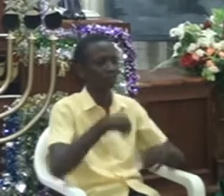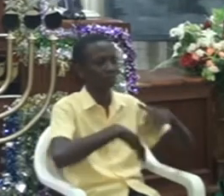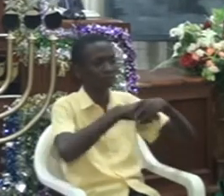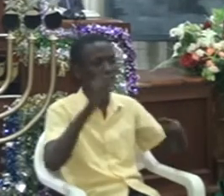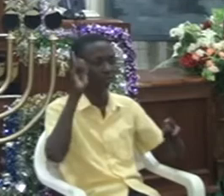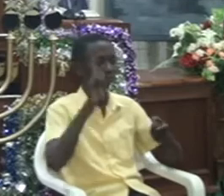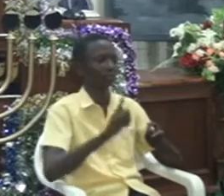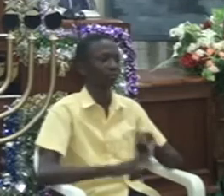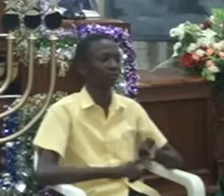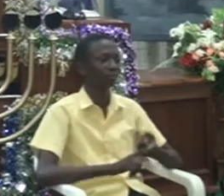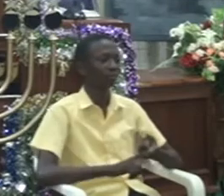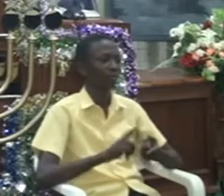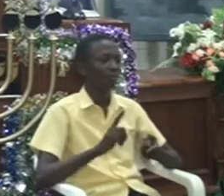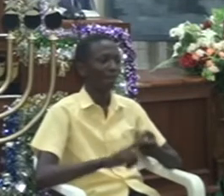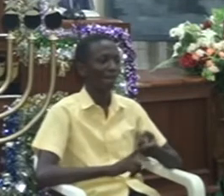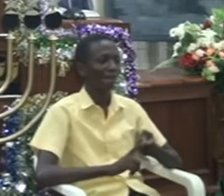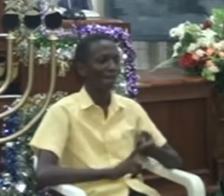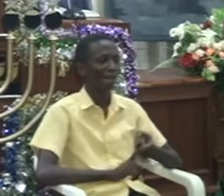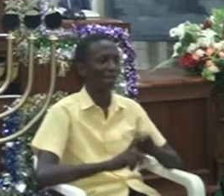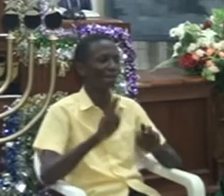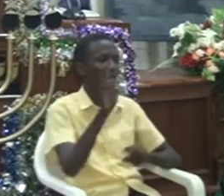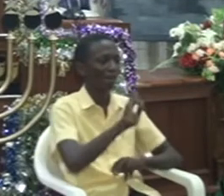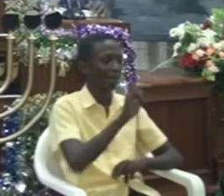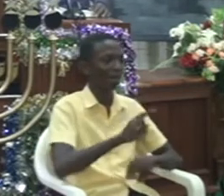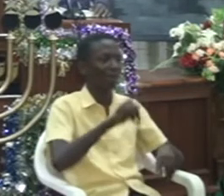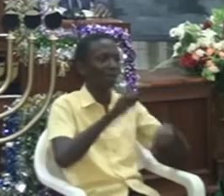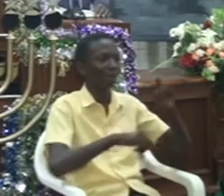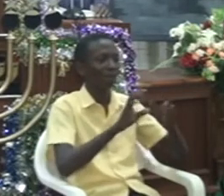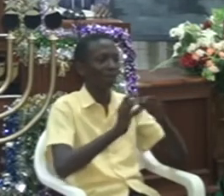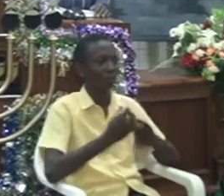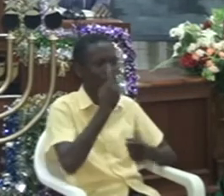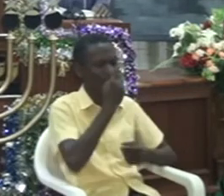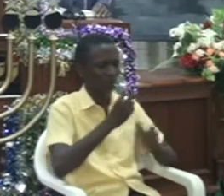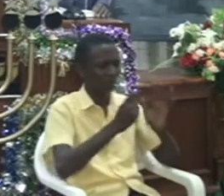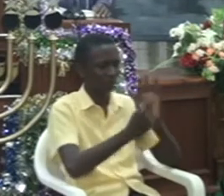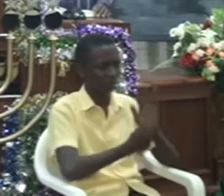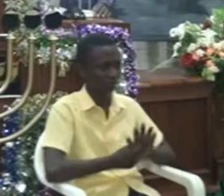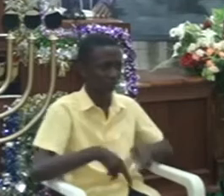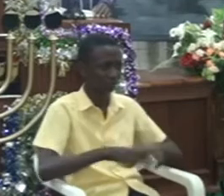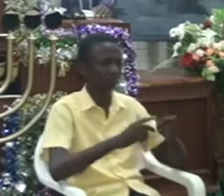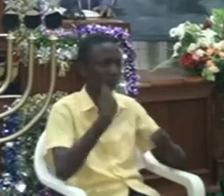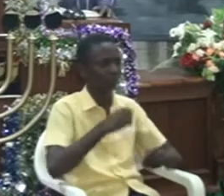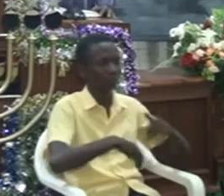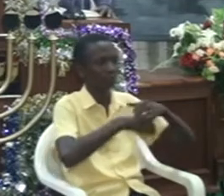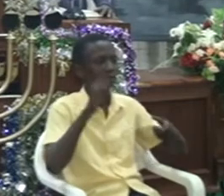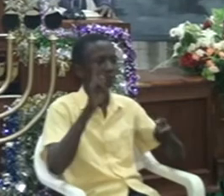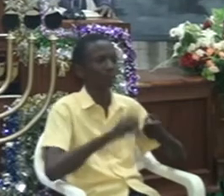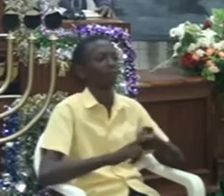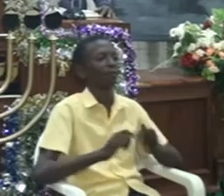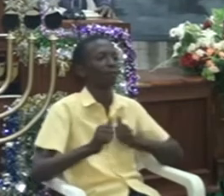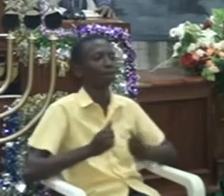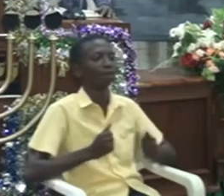muonyesha barabara nyingine ndio Virunga. On ne va pas lui montrer la route qui part au Rwanda. Habata muonyesha ta barabara ya kuendea